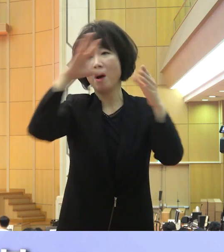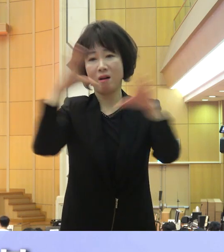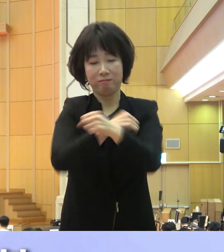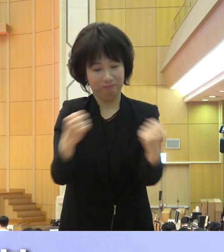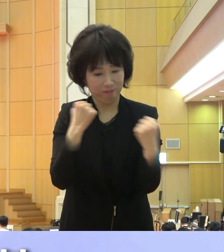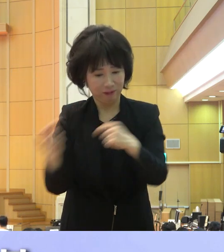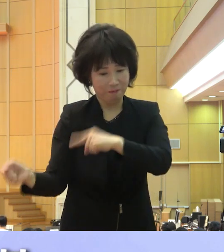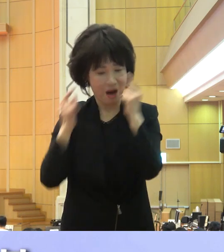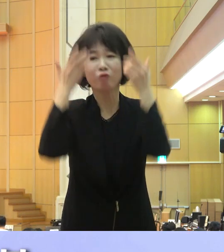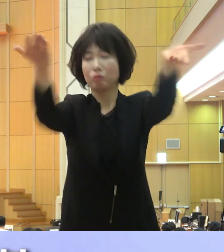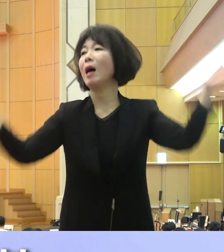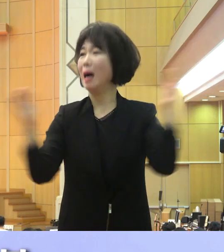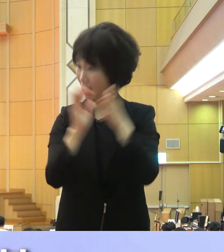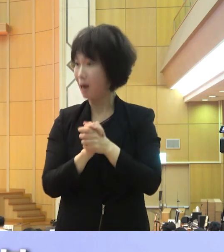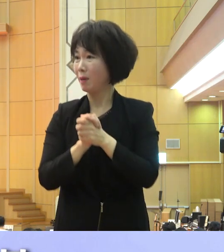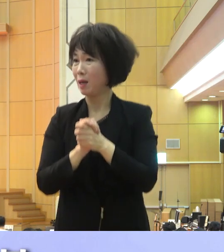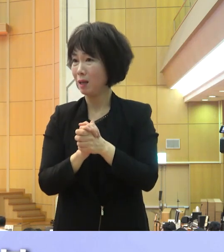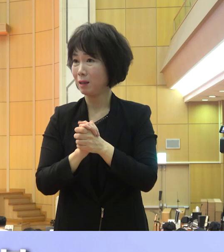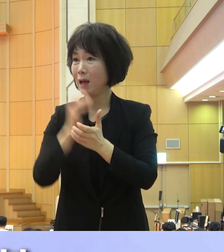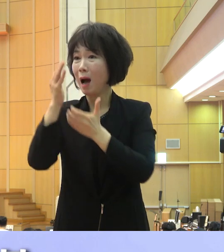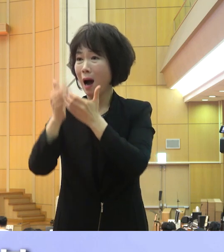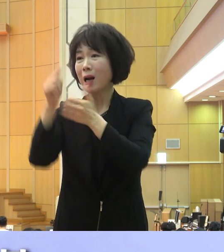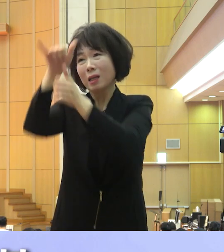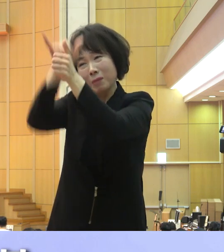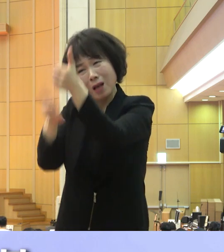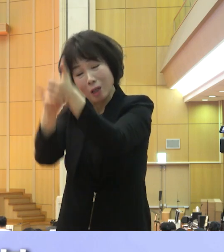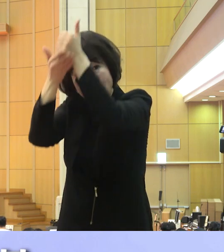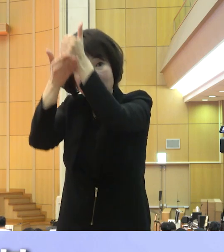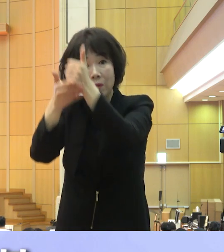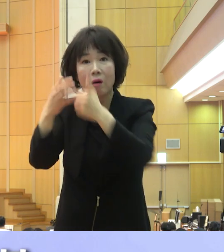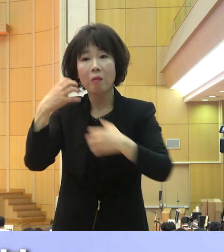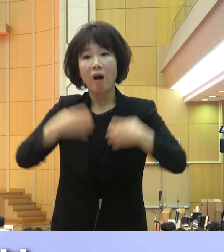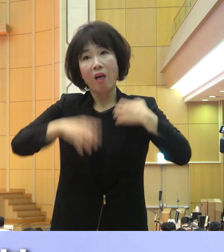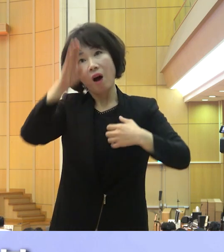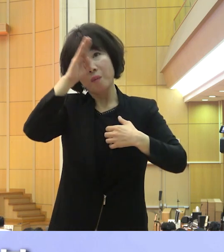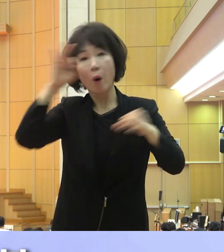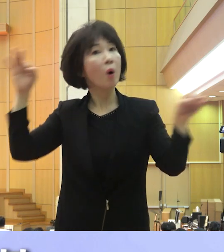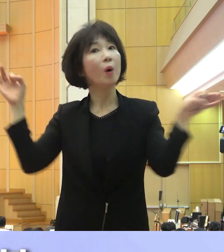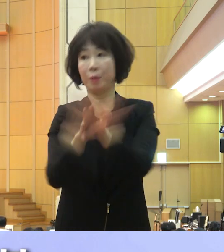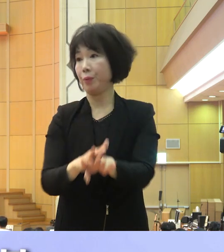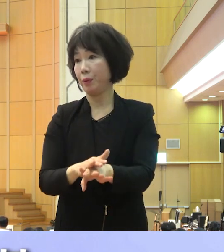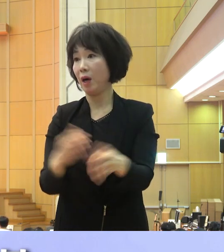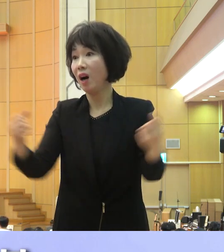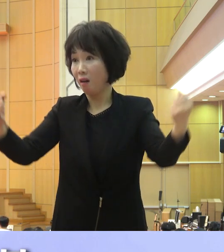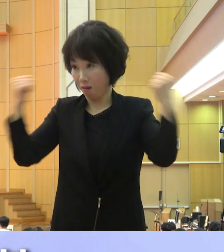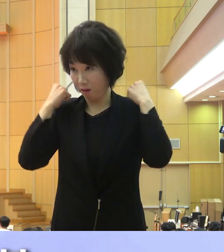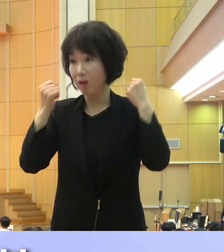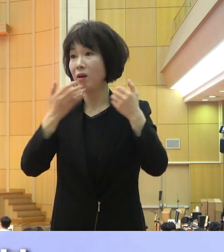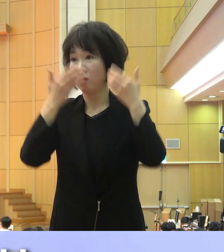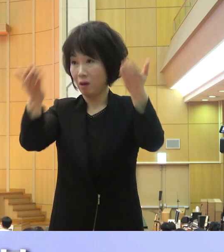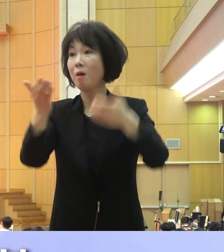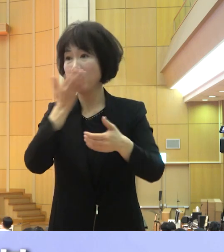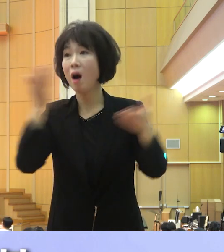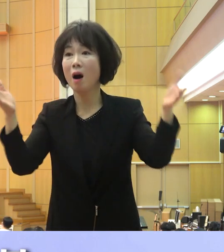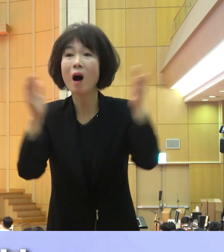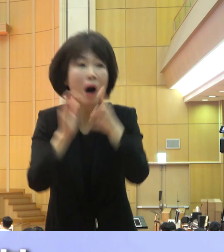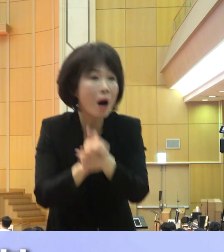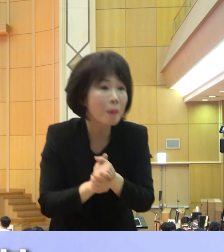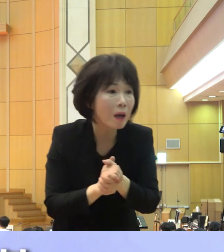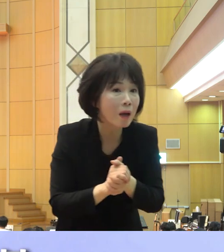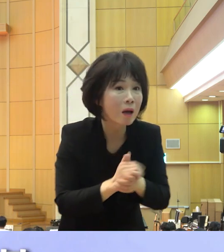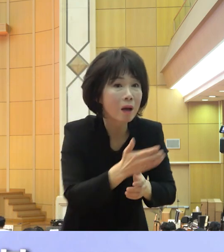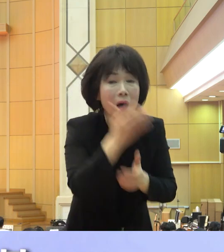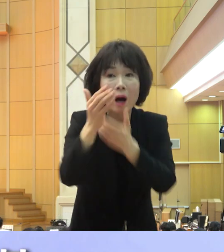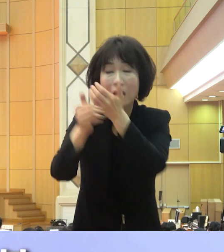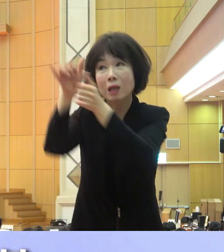없어요. 병이 없어요. 하나님을 잘 섬기면 똑같은 음식을 먹더라도 음식에 복을 내서 그 음식